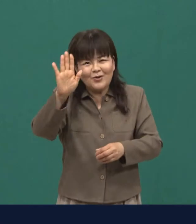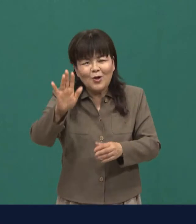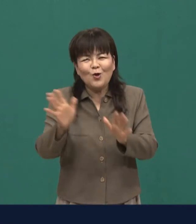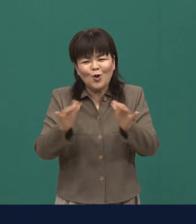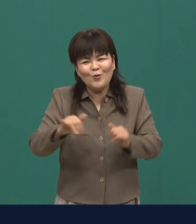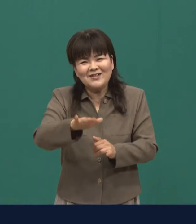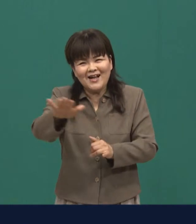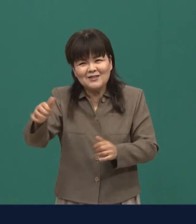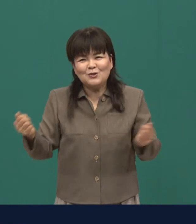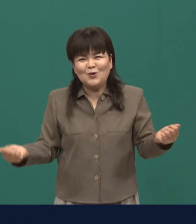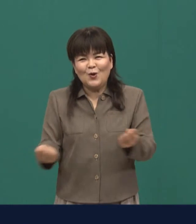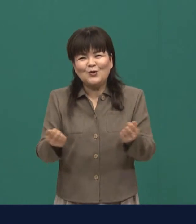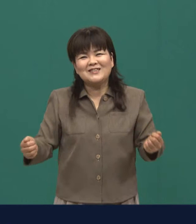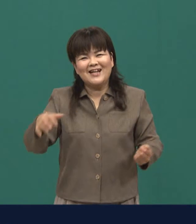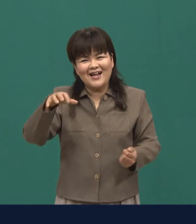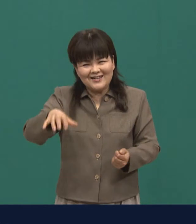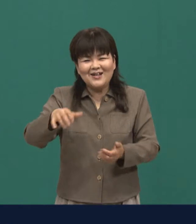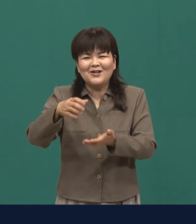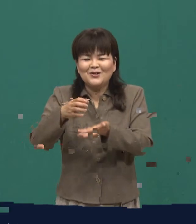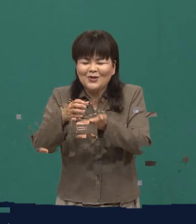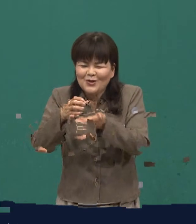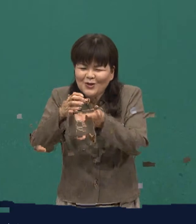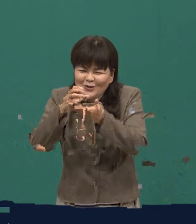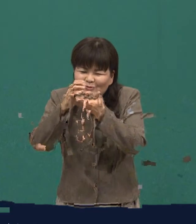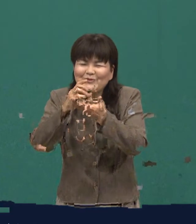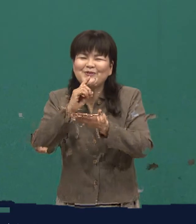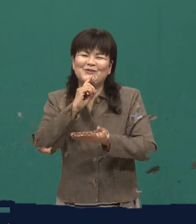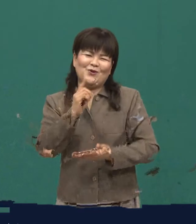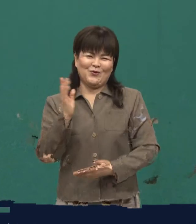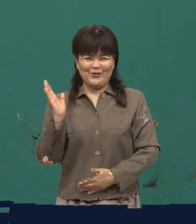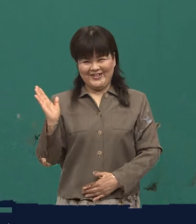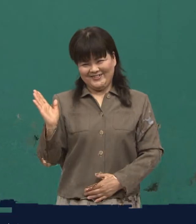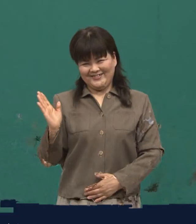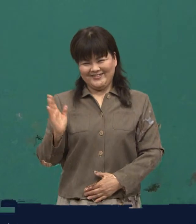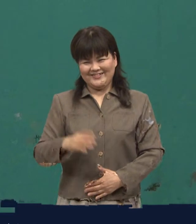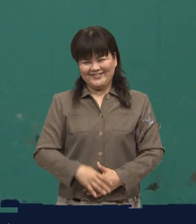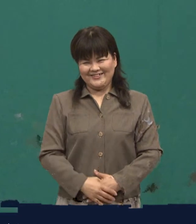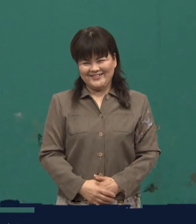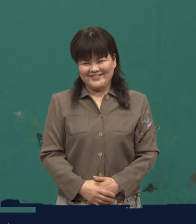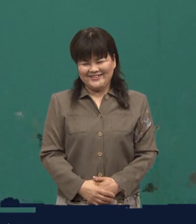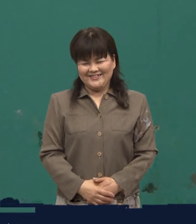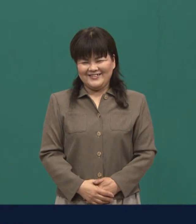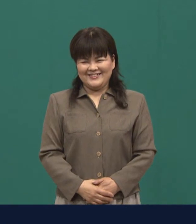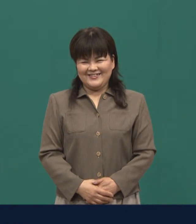燥させ、後日子どもたちが幼稚園で飲むということです。